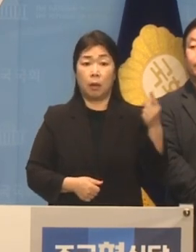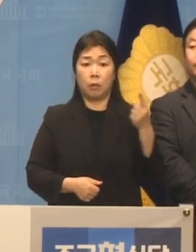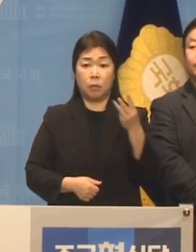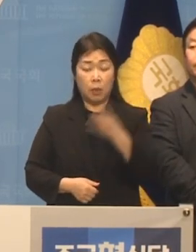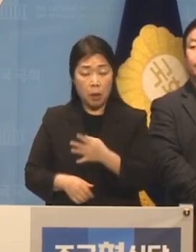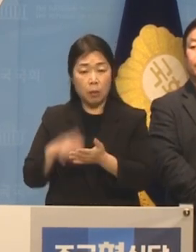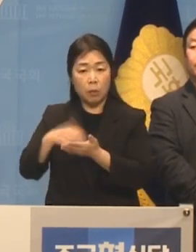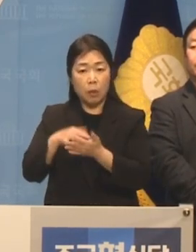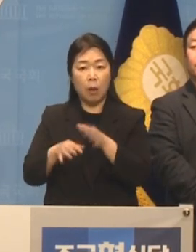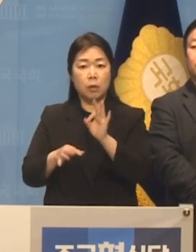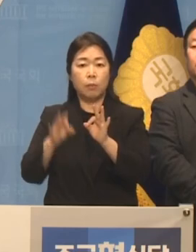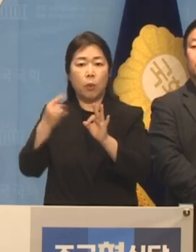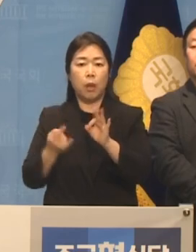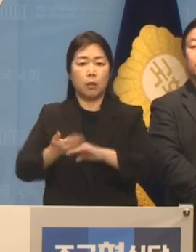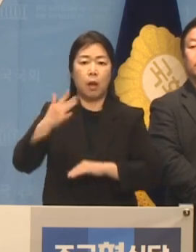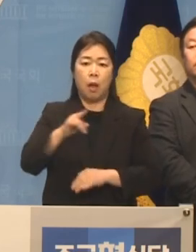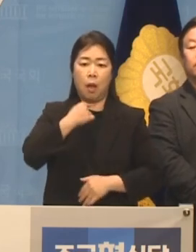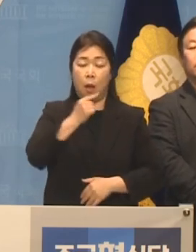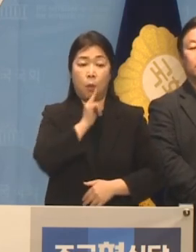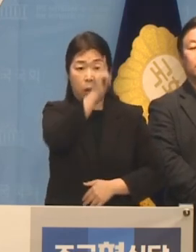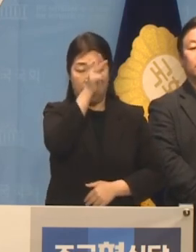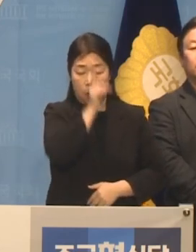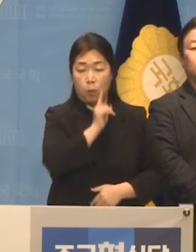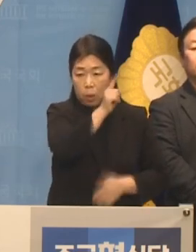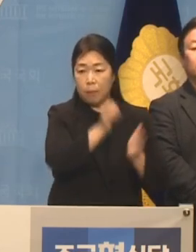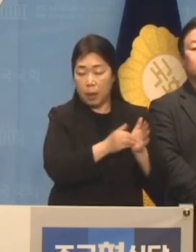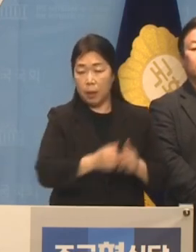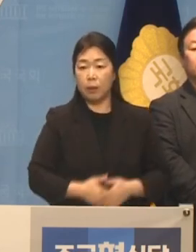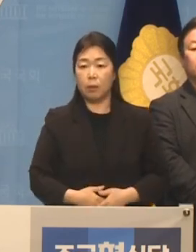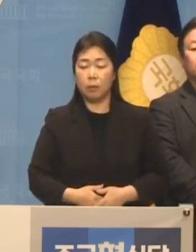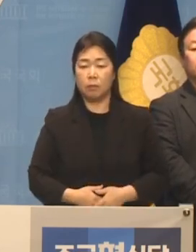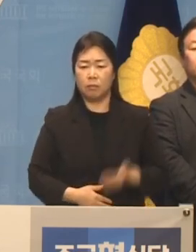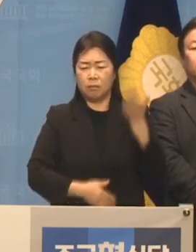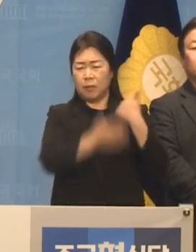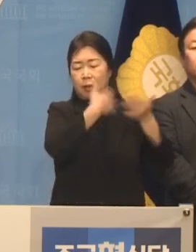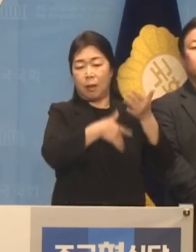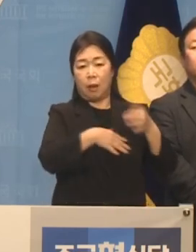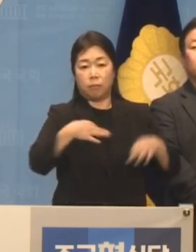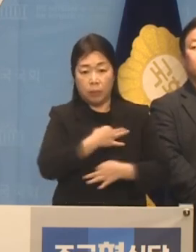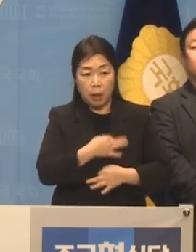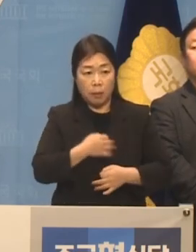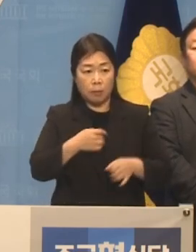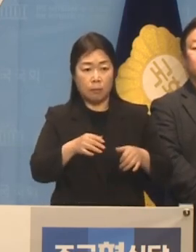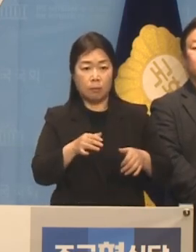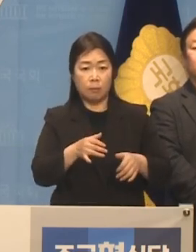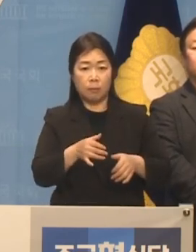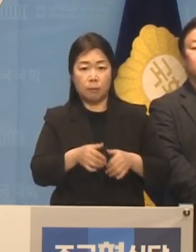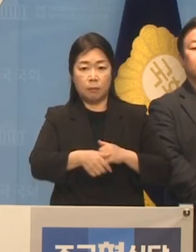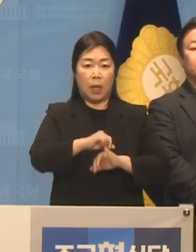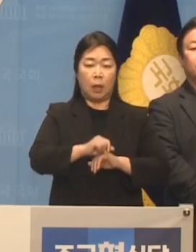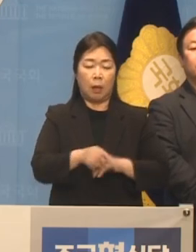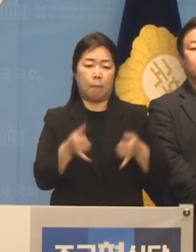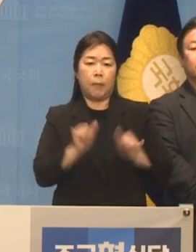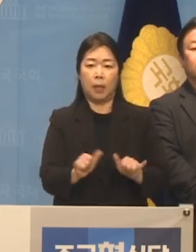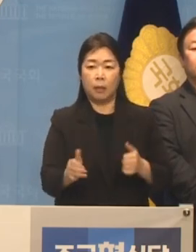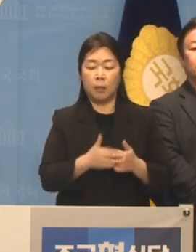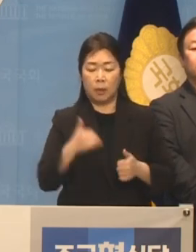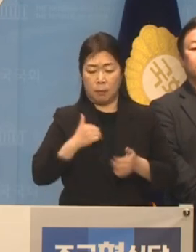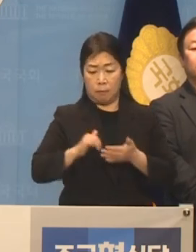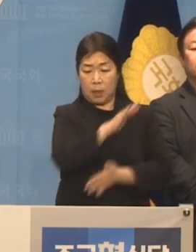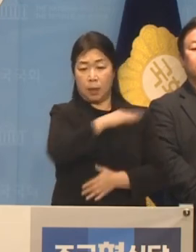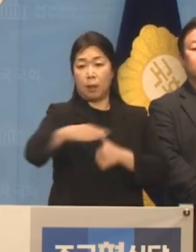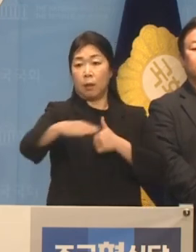차례 고소까지 했습니다. 과거에 자신들이 저지른 비리가 드러날 걸 염려하여 저를 괴롭혀서 쫓아내려고 한